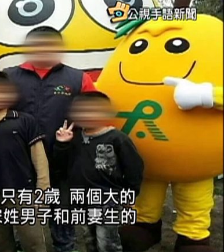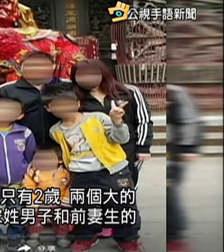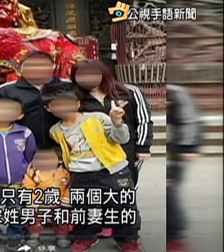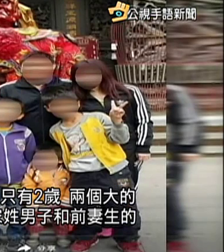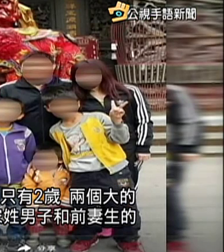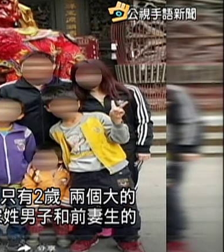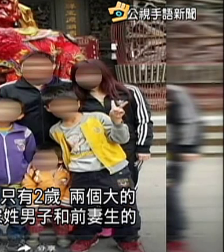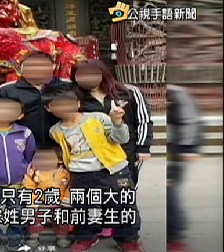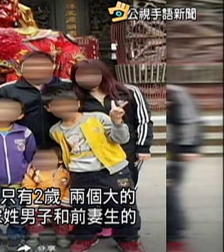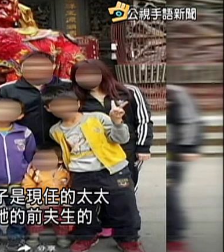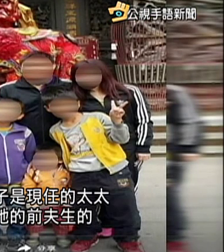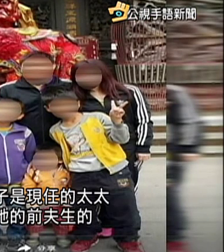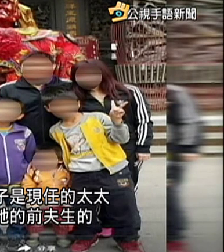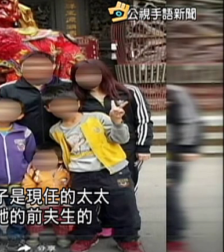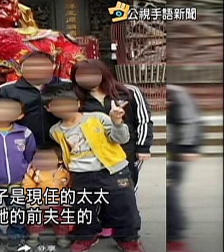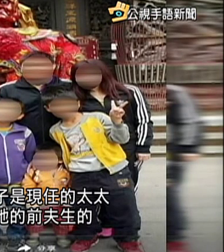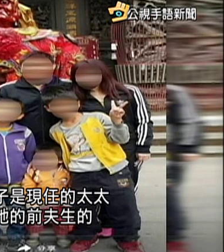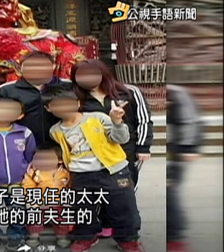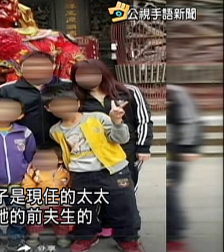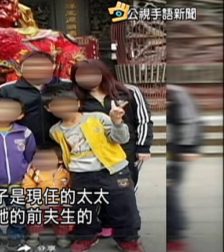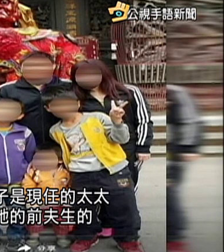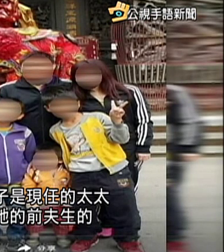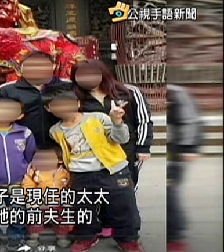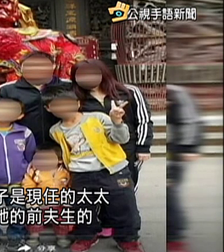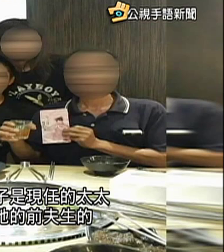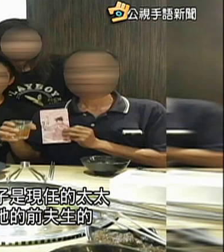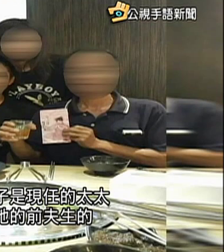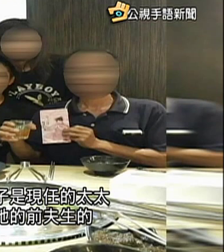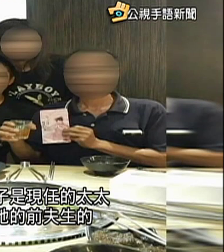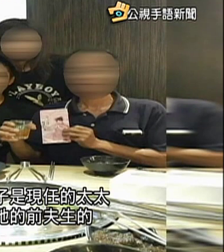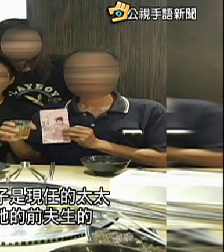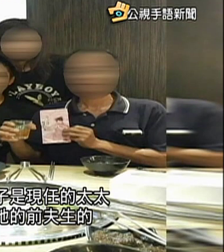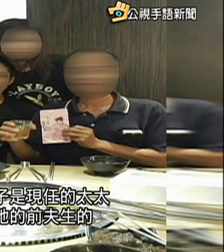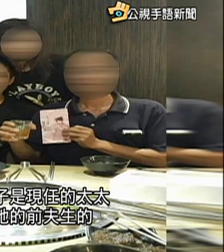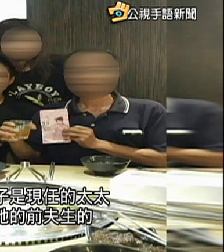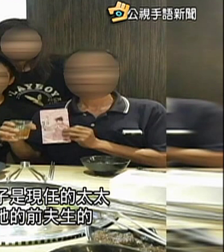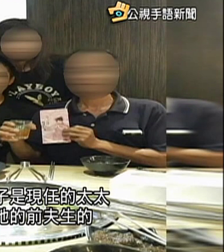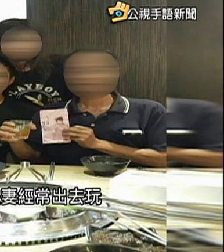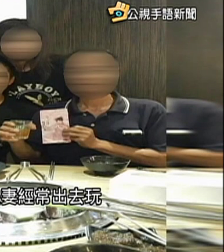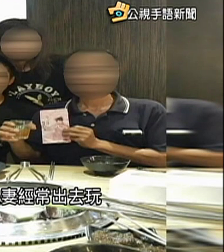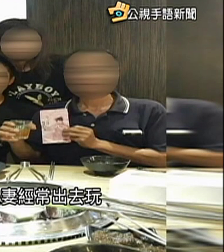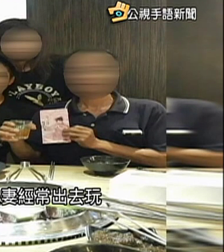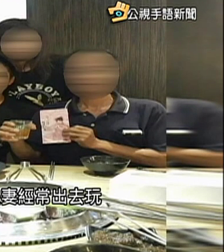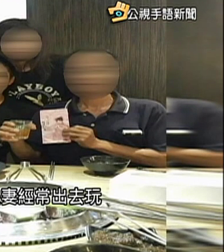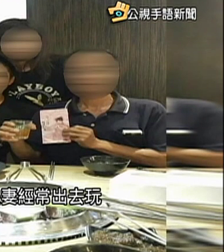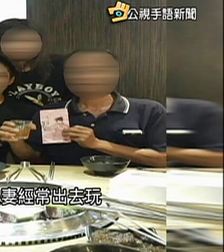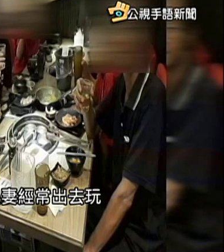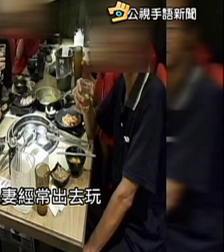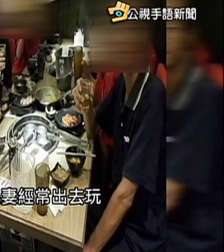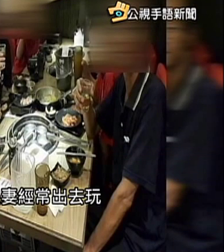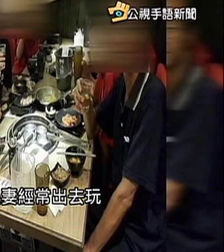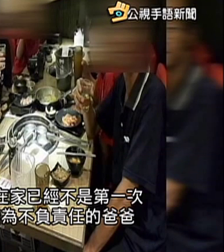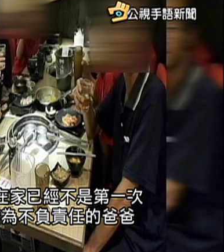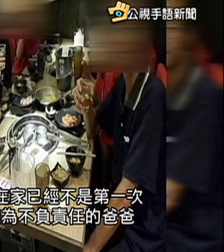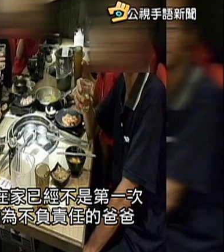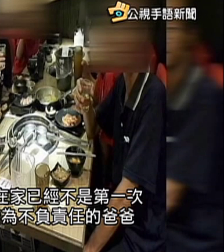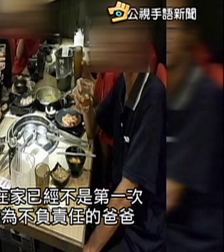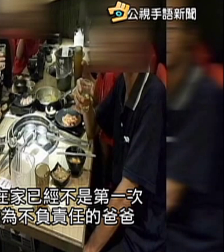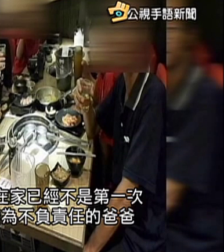的，小儿子是现任的太太跟他的前夫生的。两夫妻经常出去玩，独留孩子在家已经不